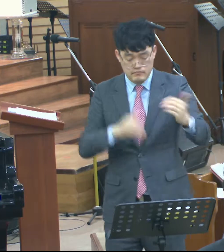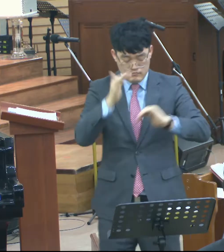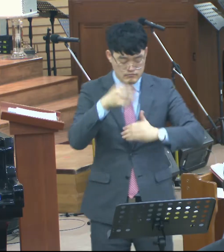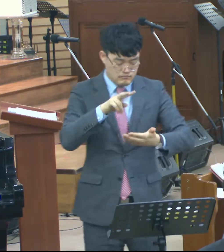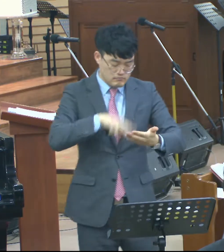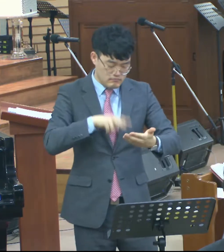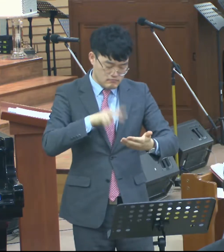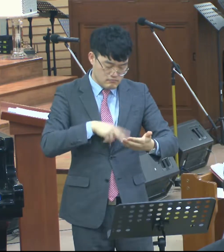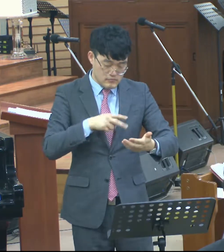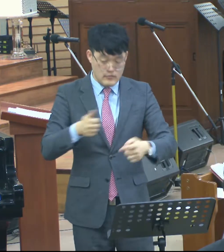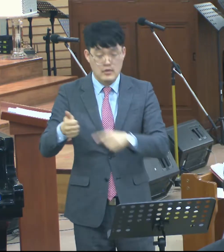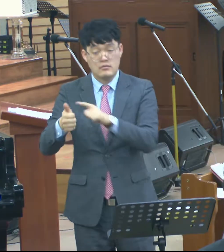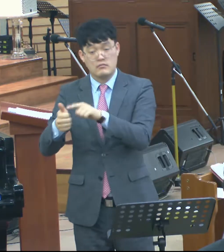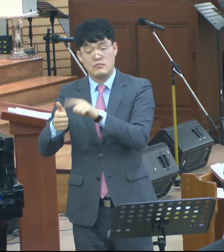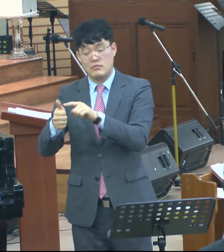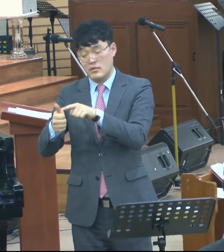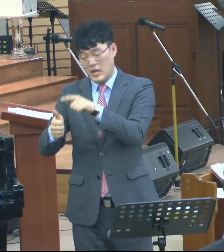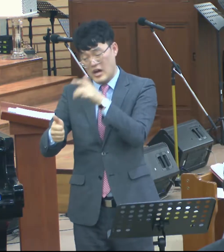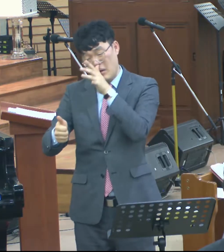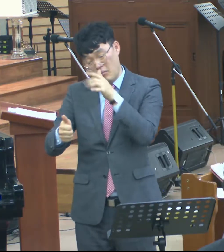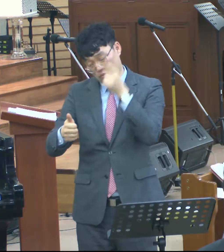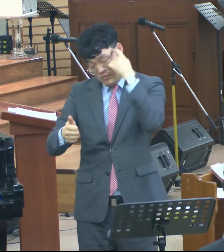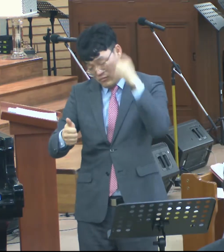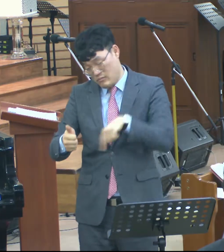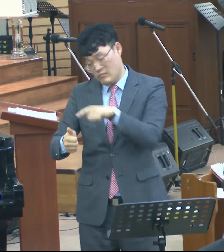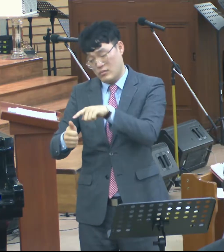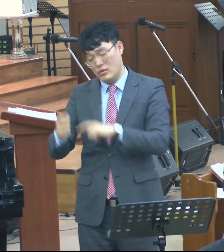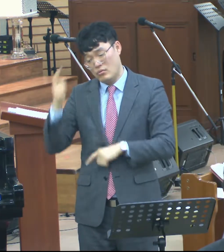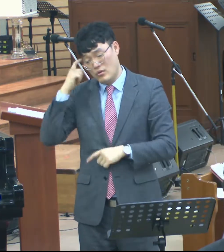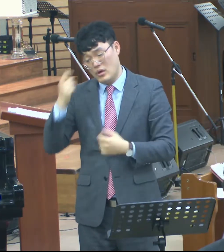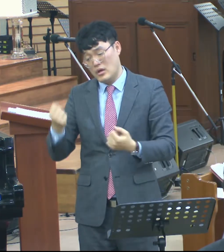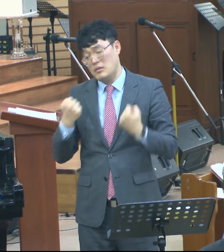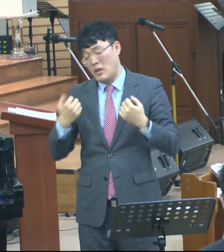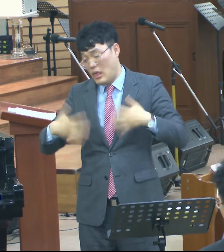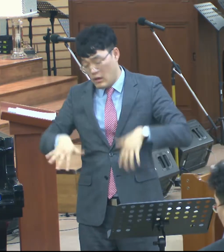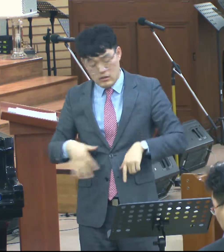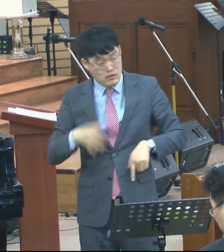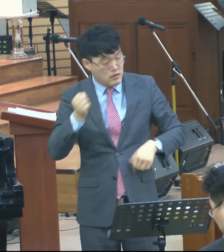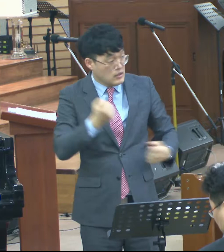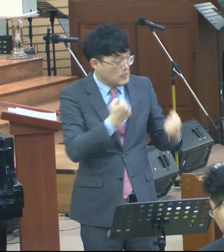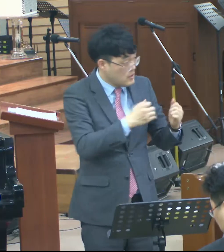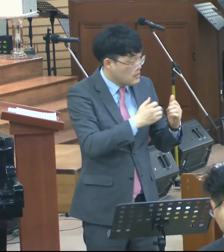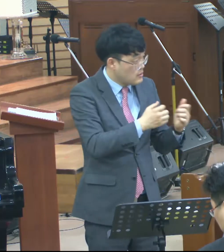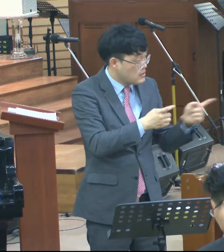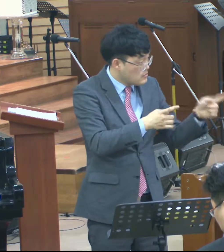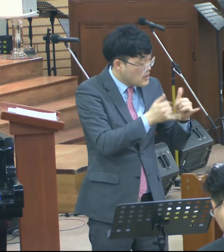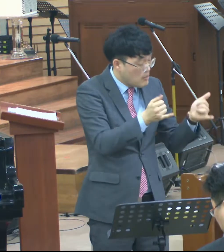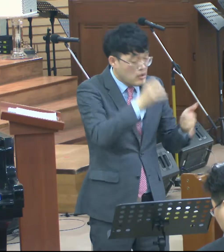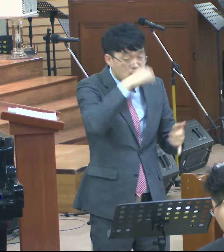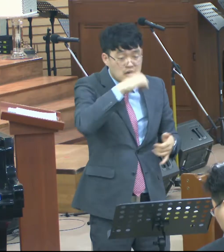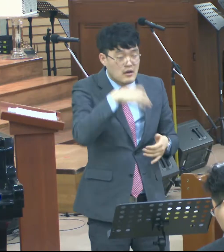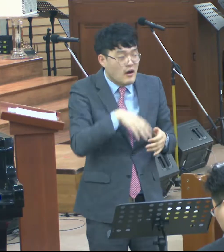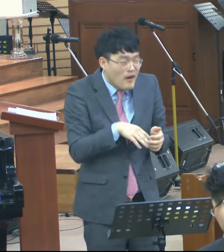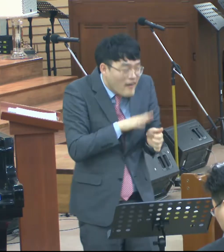왜 버텨? 힘이 센 사람 앞에서 왜 버텨? 이렇게